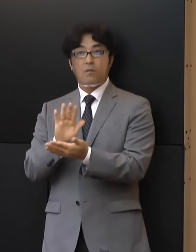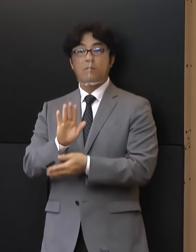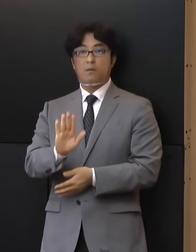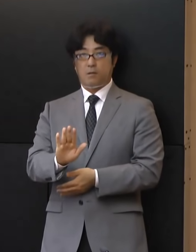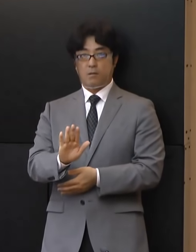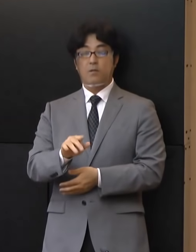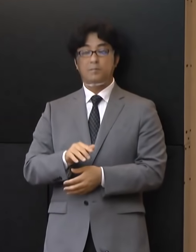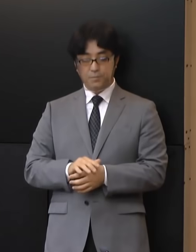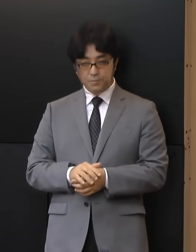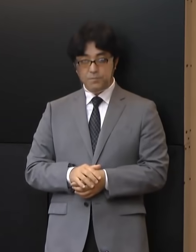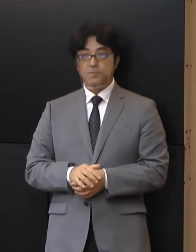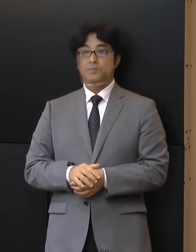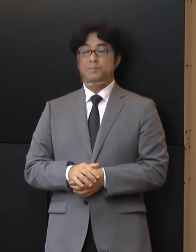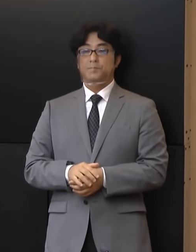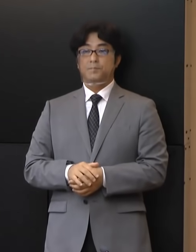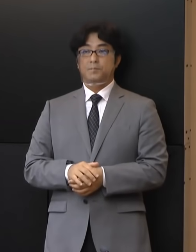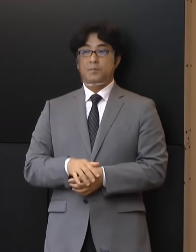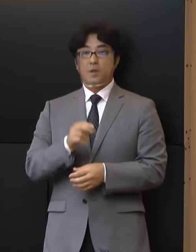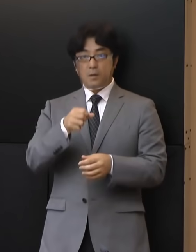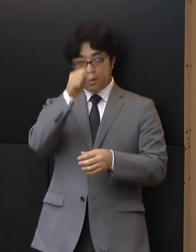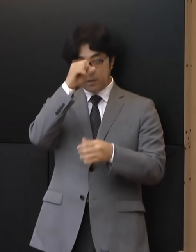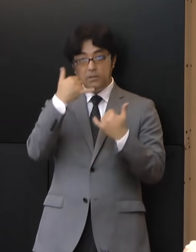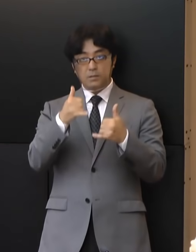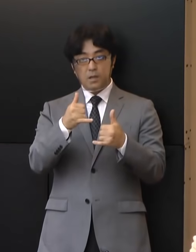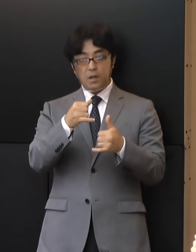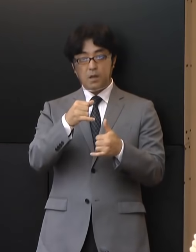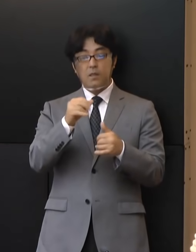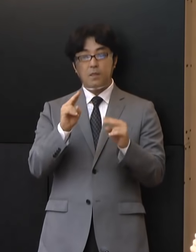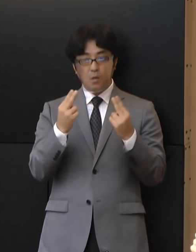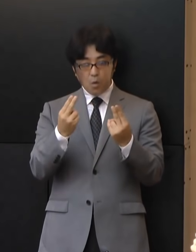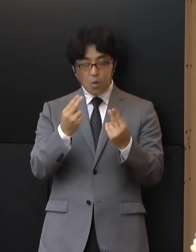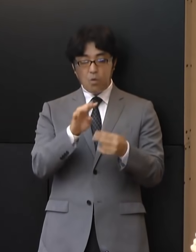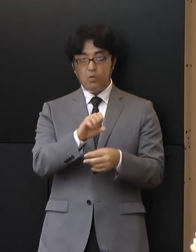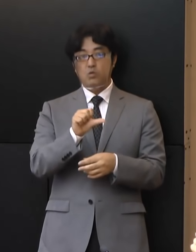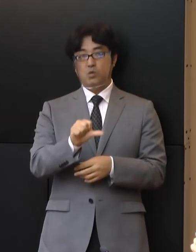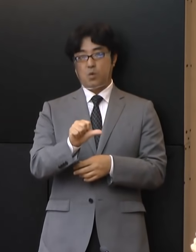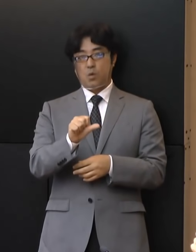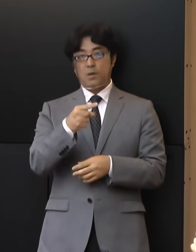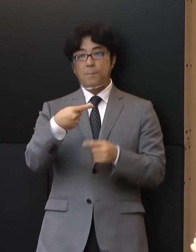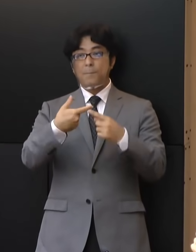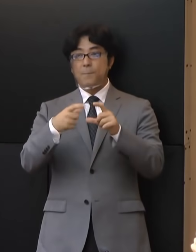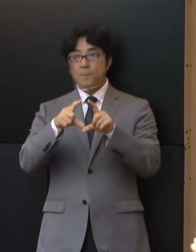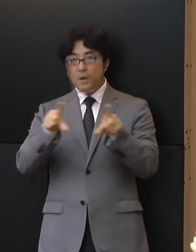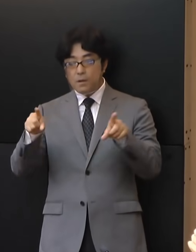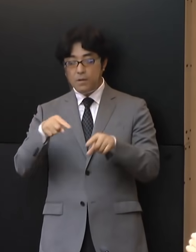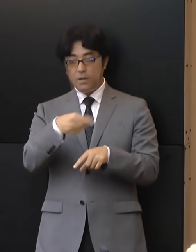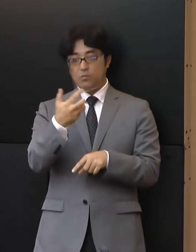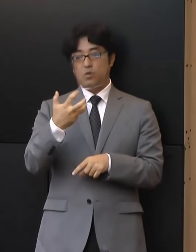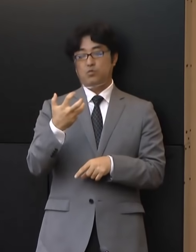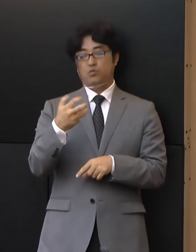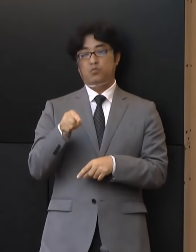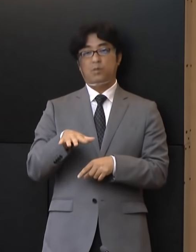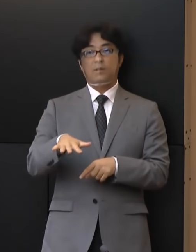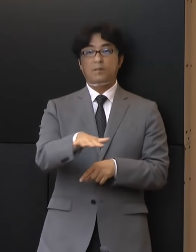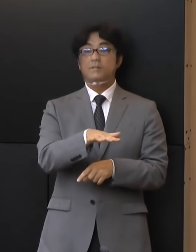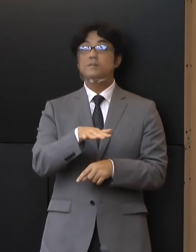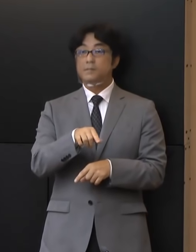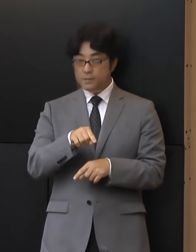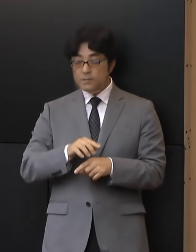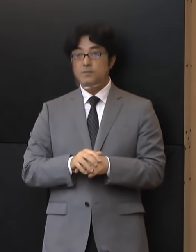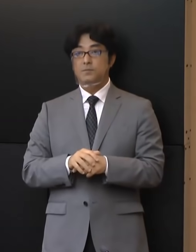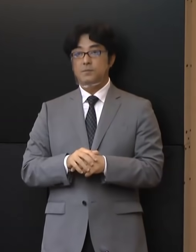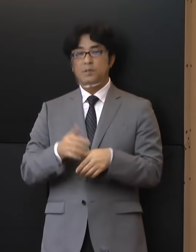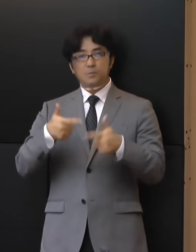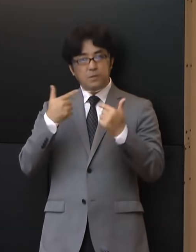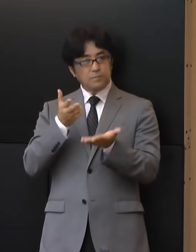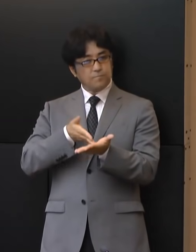用意ができております。感染症病床が45、一般病床が180、これにつきましてはいつも